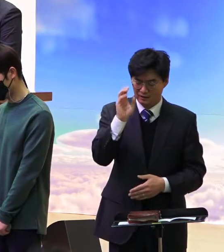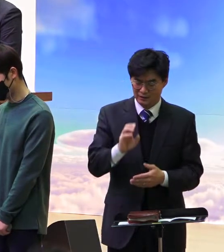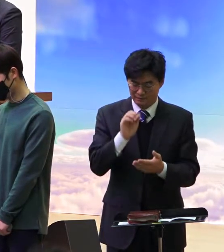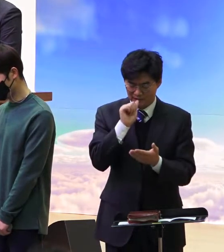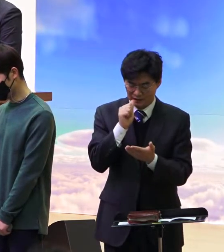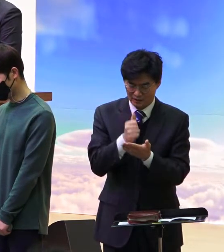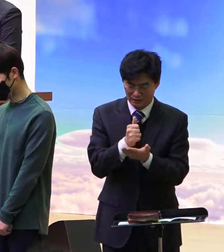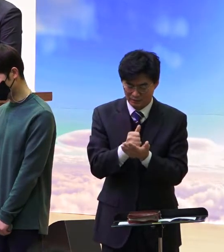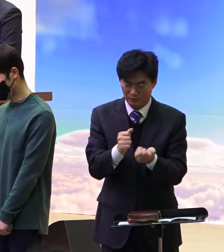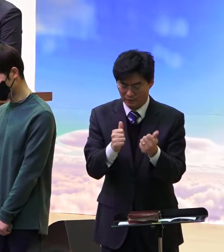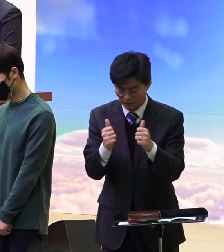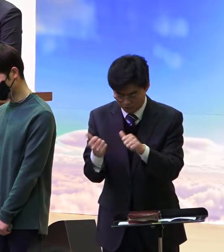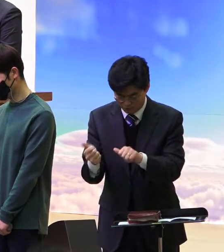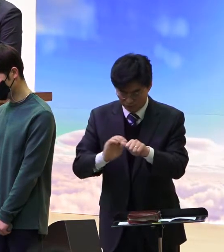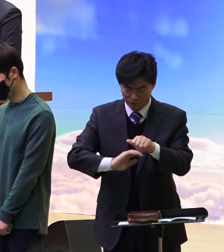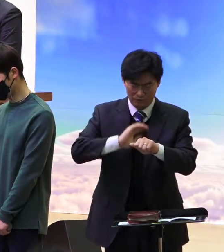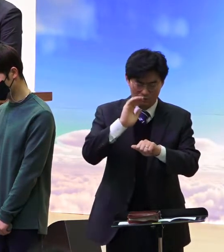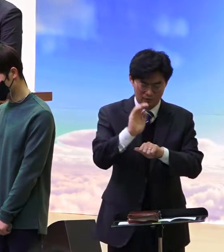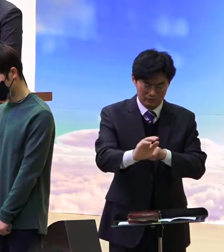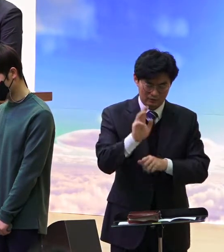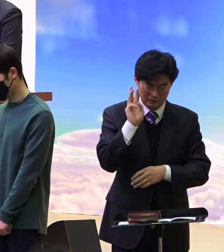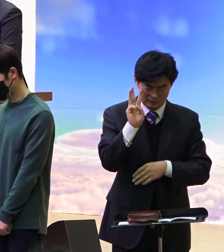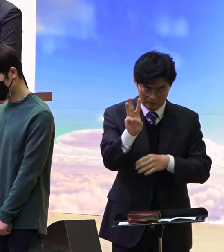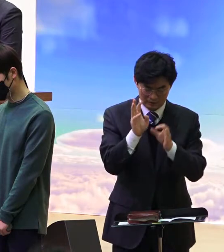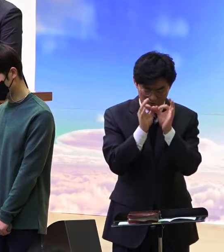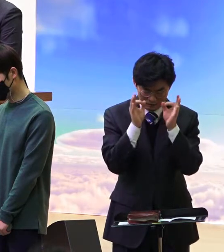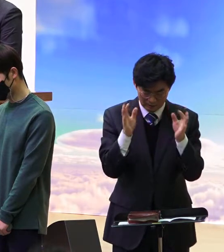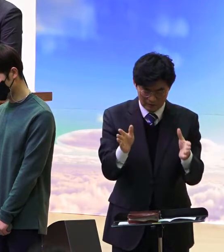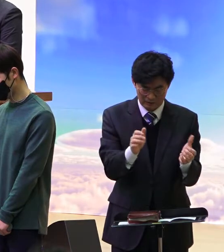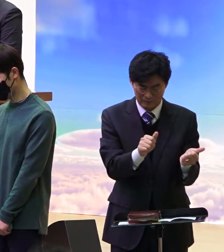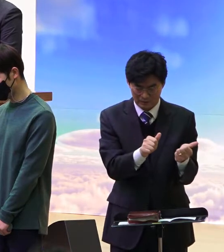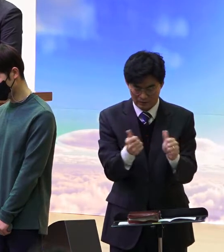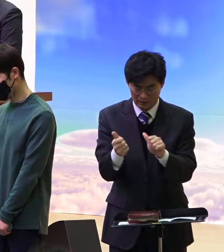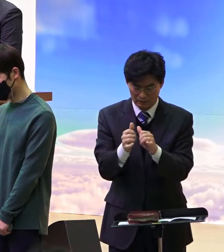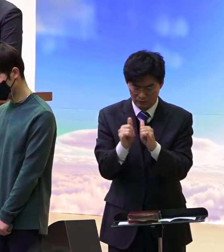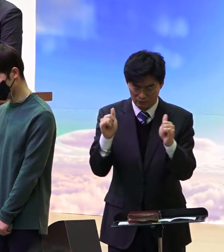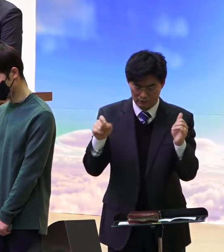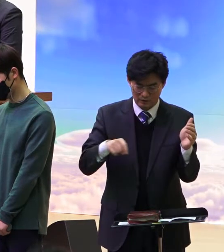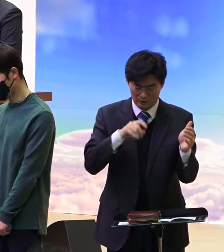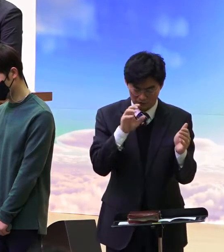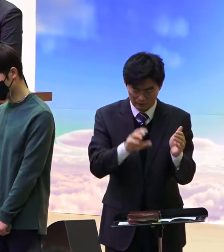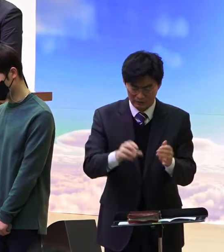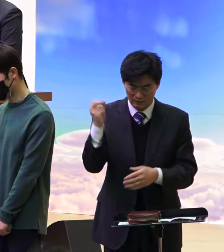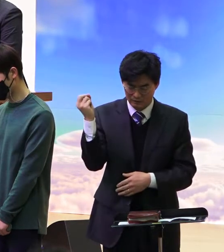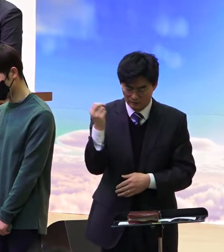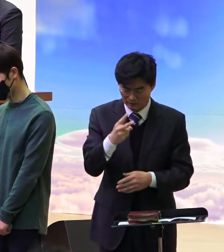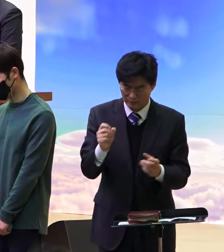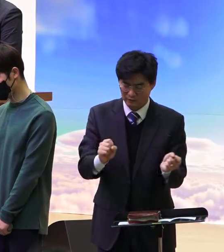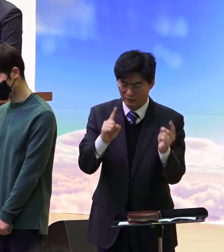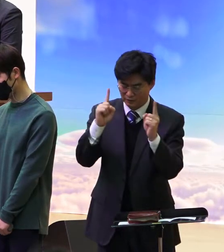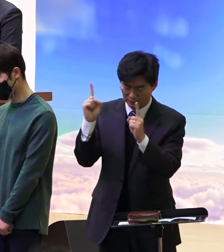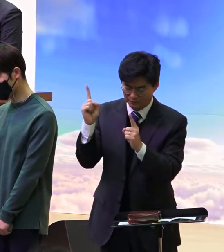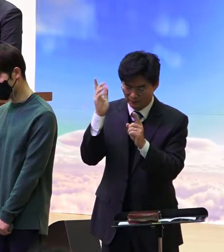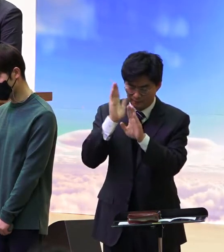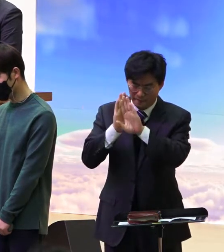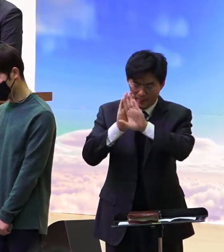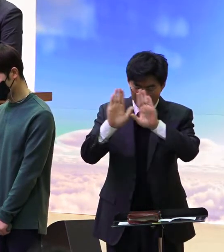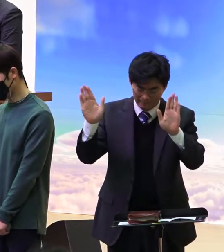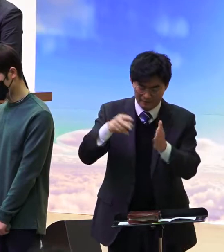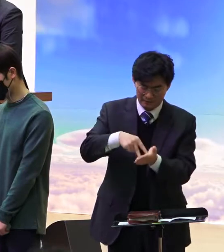받아 십자가에 못 박혀 죽으시고 장사된 지 사흘 만에 죽은 자 가운데서 다시